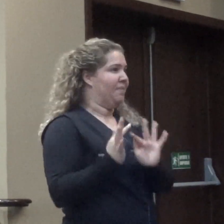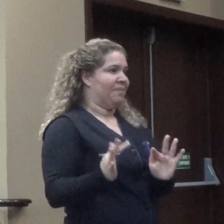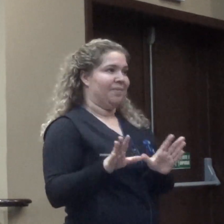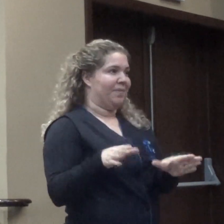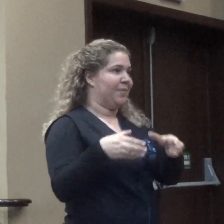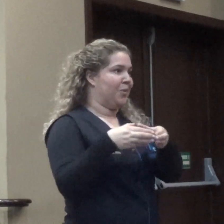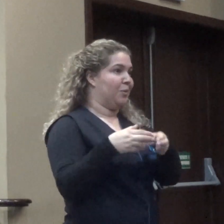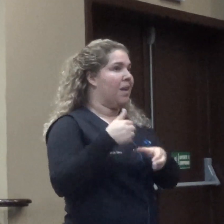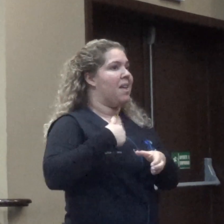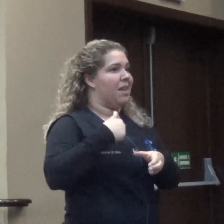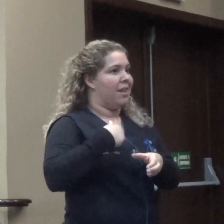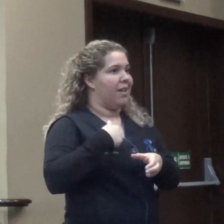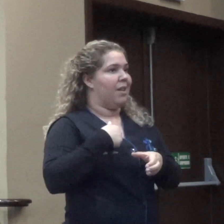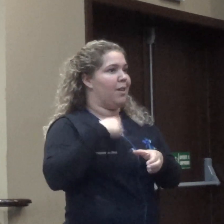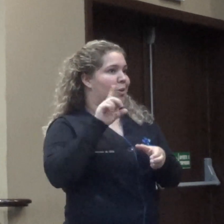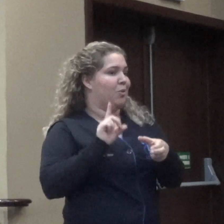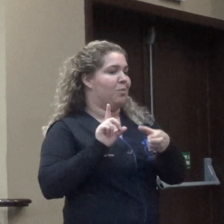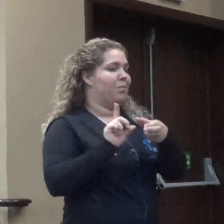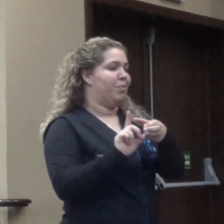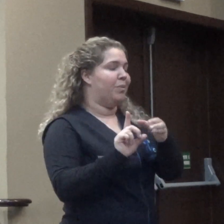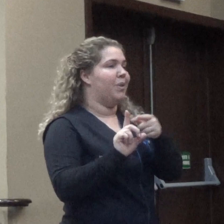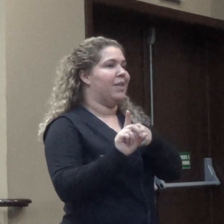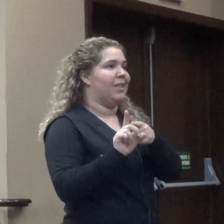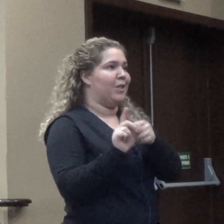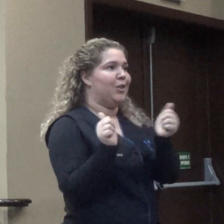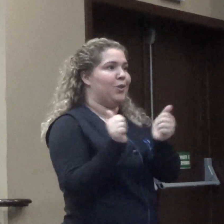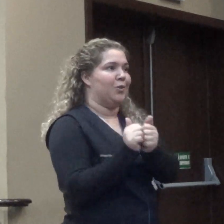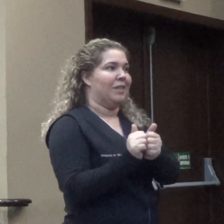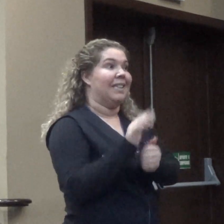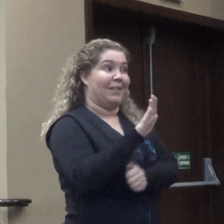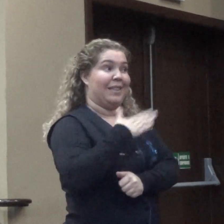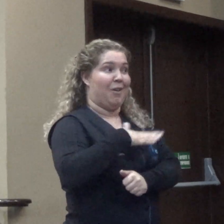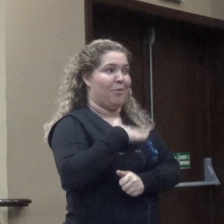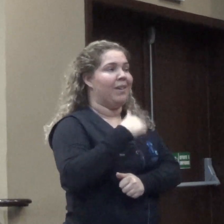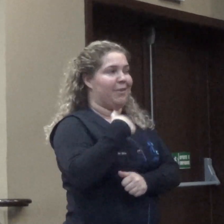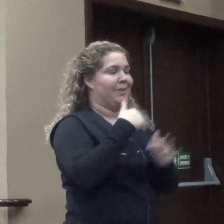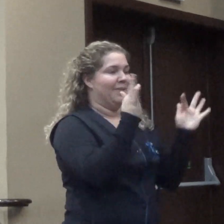Infelizmente eu estou entre os clínicos gerais, mas não sou dos mais infelizes.